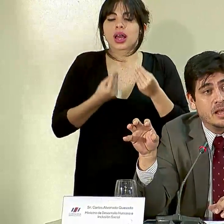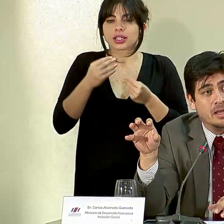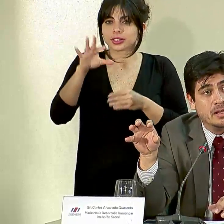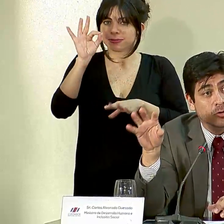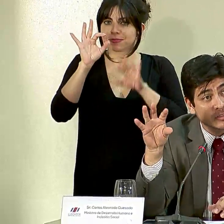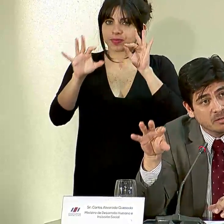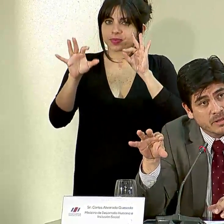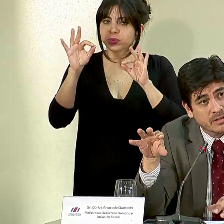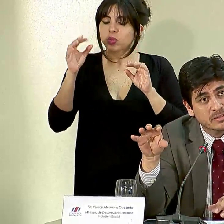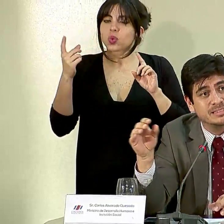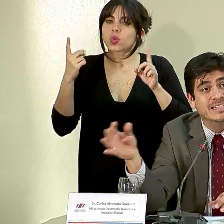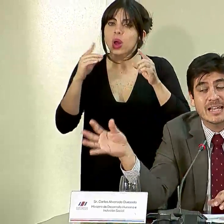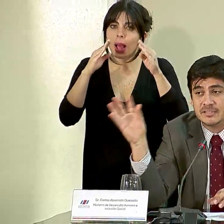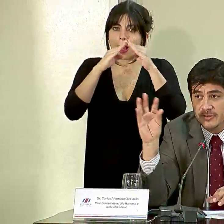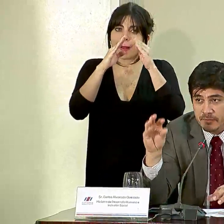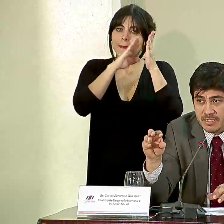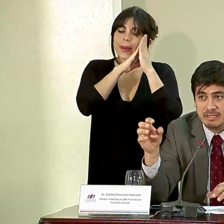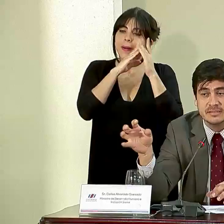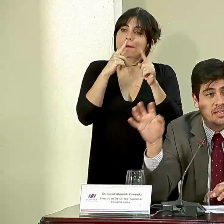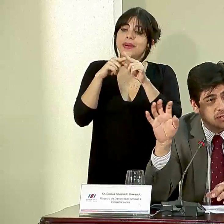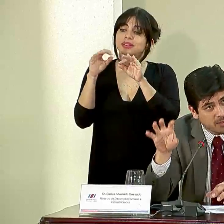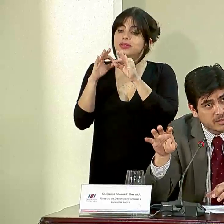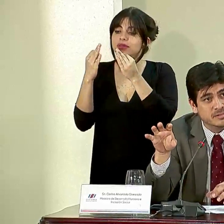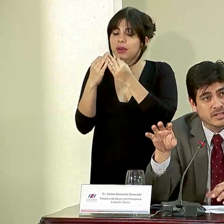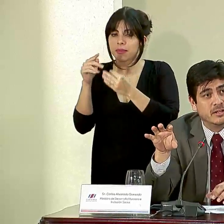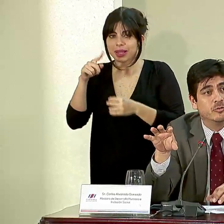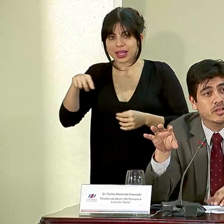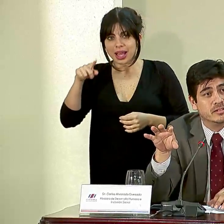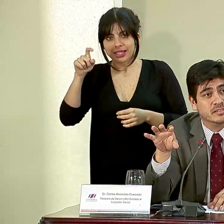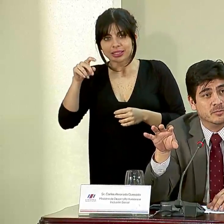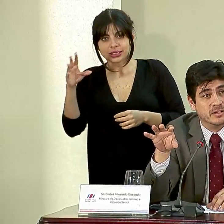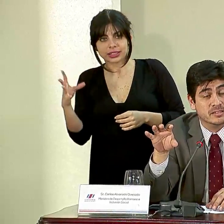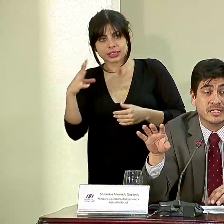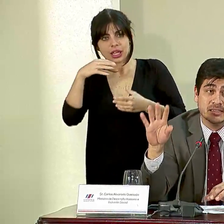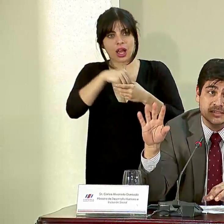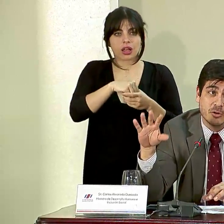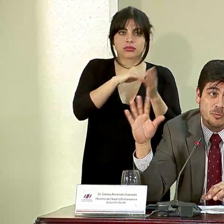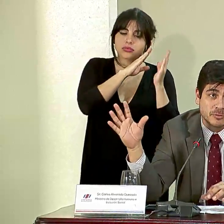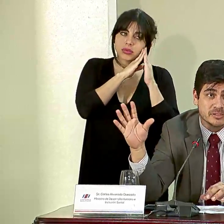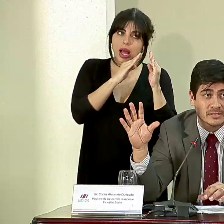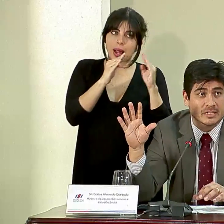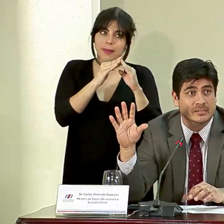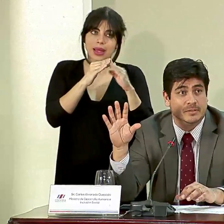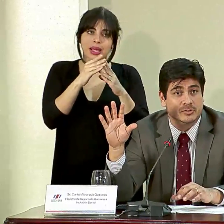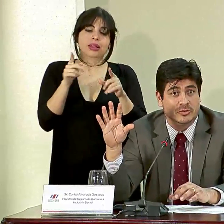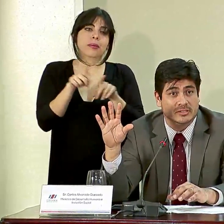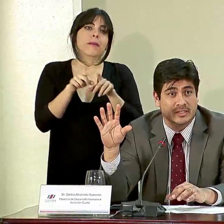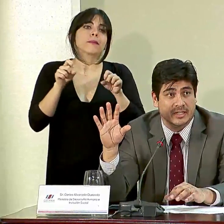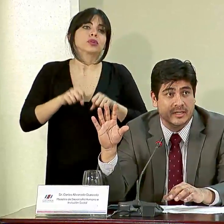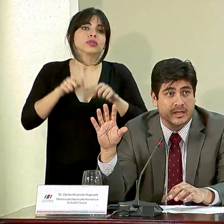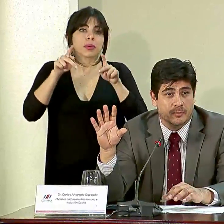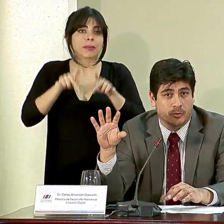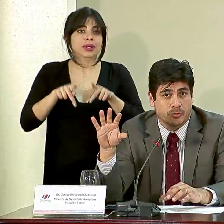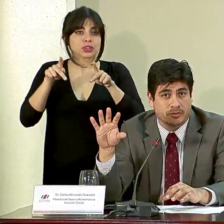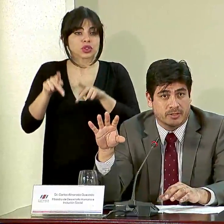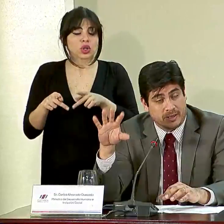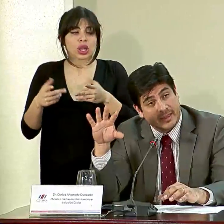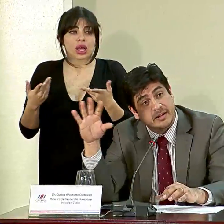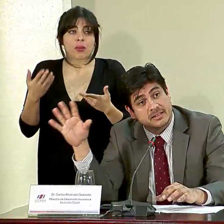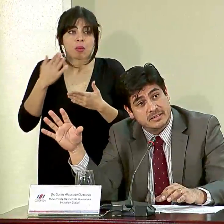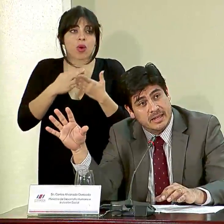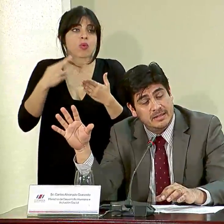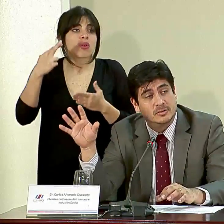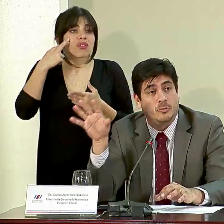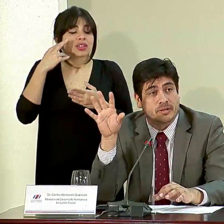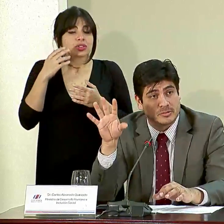identifican los albergues y las familias que llegan a ubicarse albergues, así como potenciales personas que